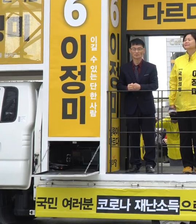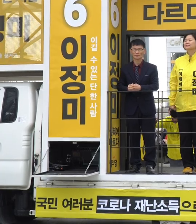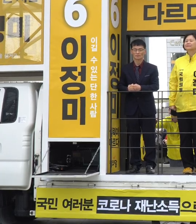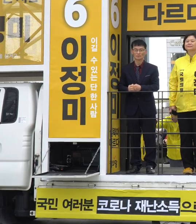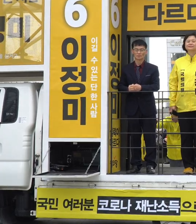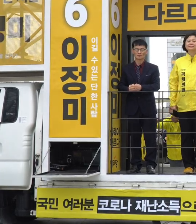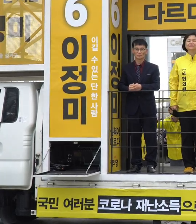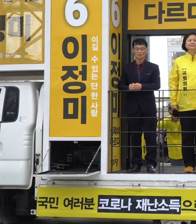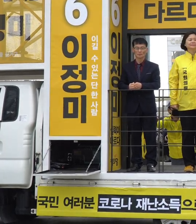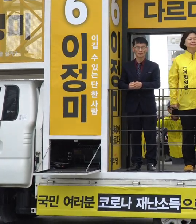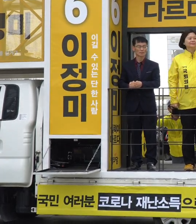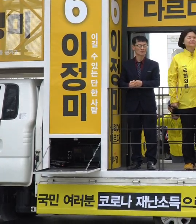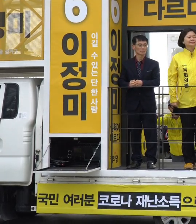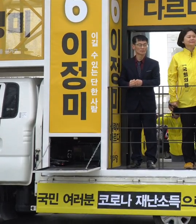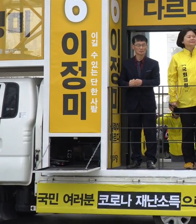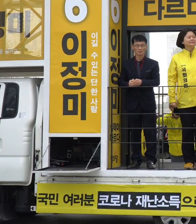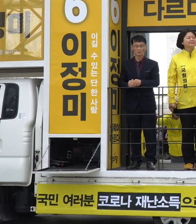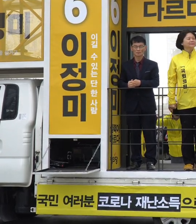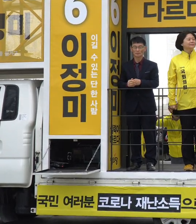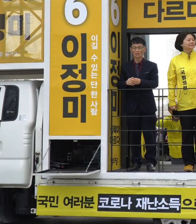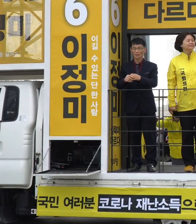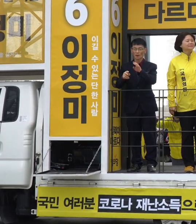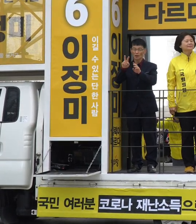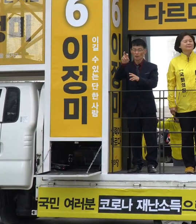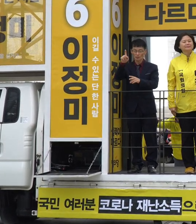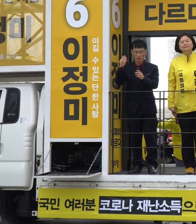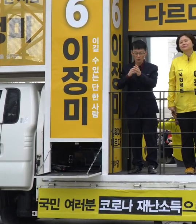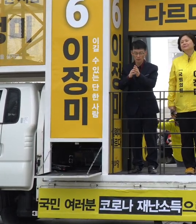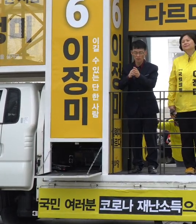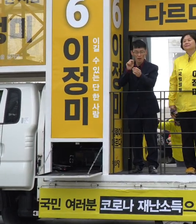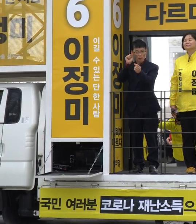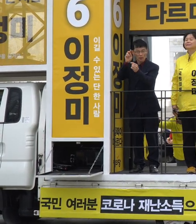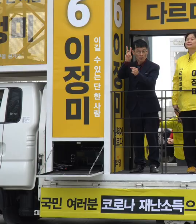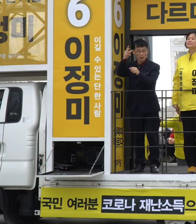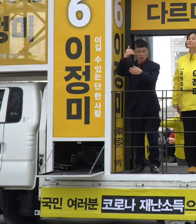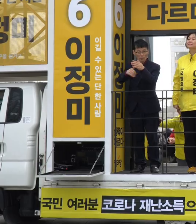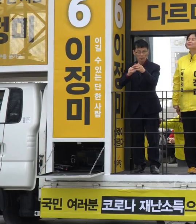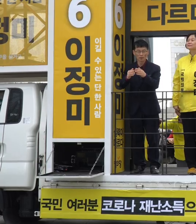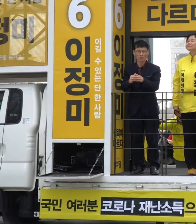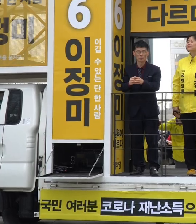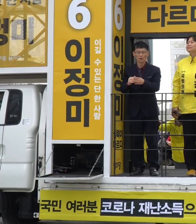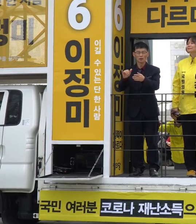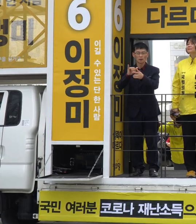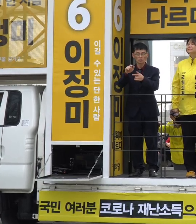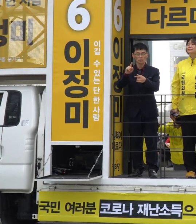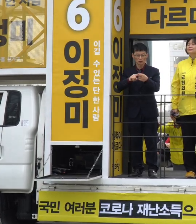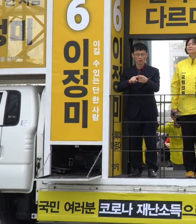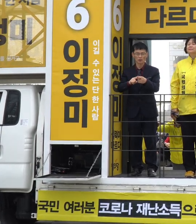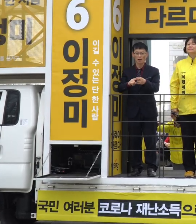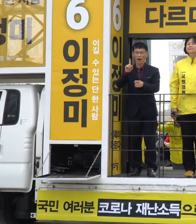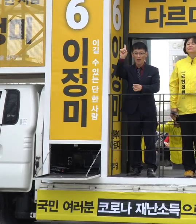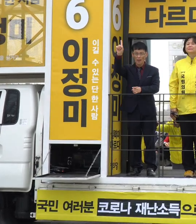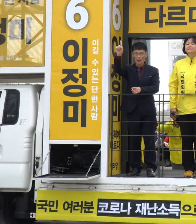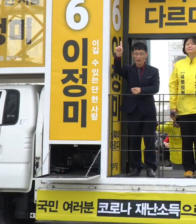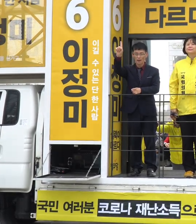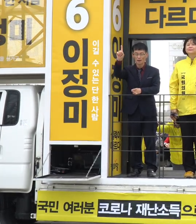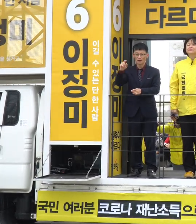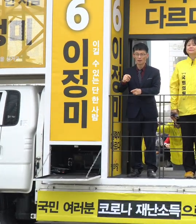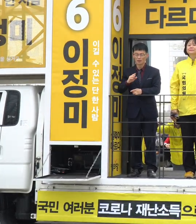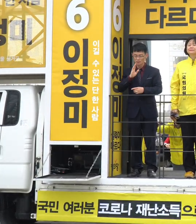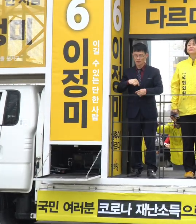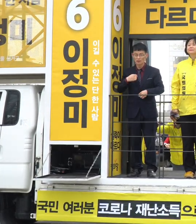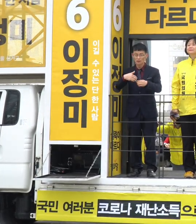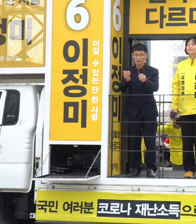남은 3일 동안 21대 총선 변수, 하나는